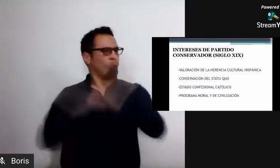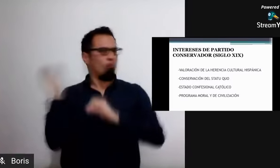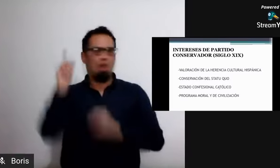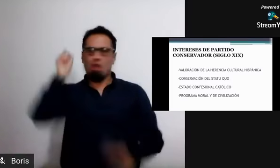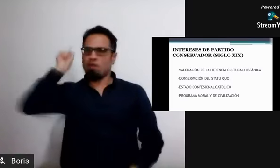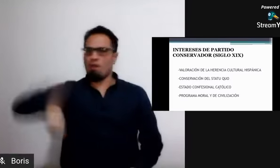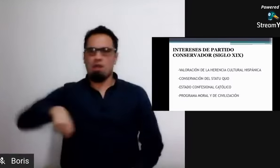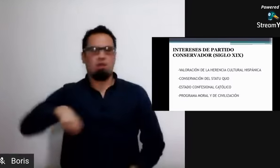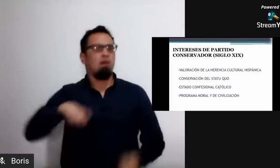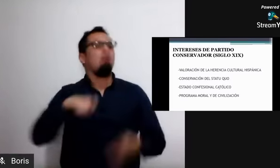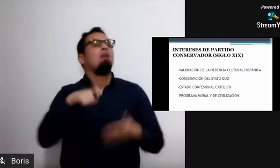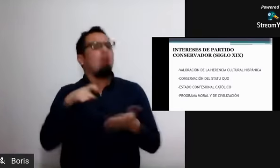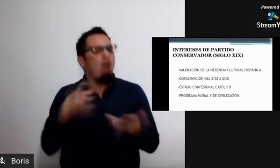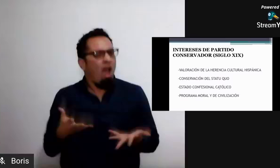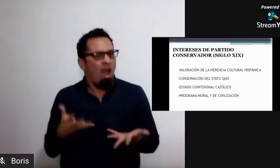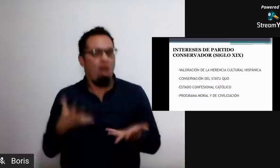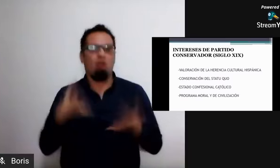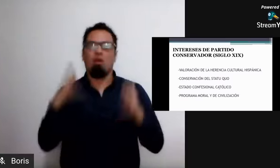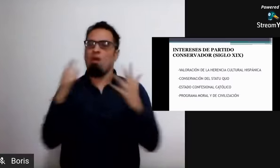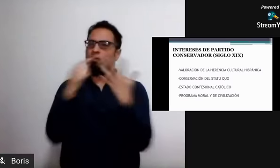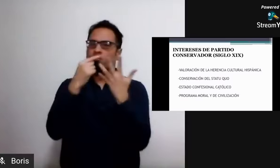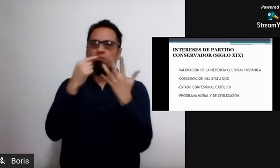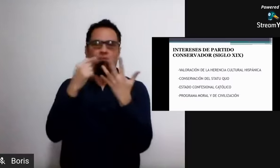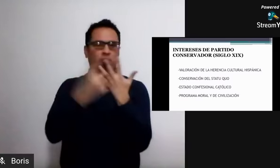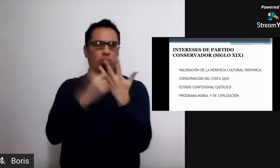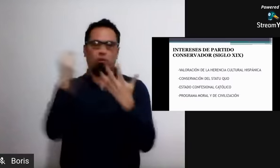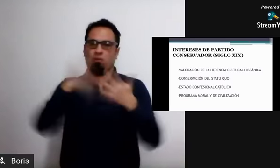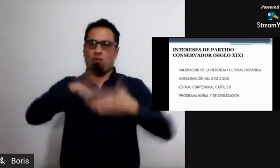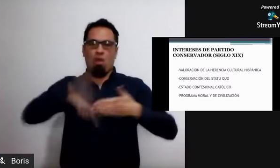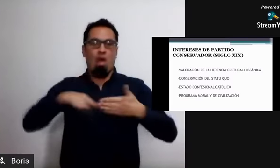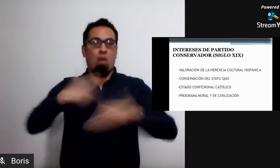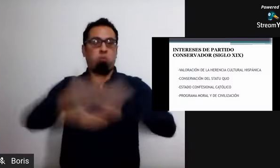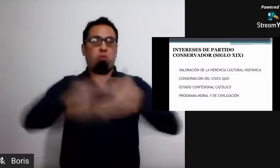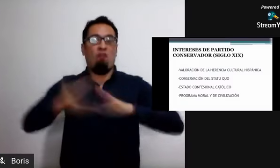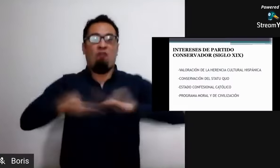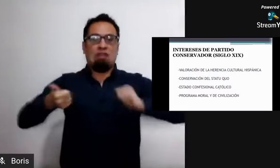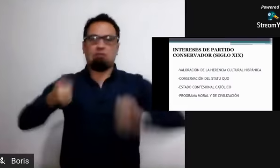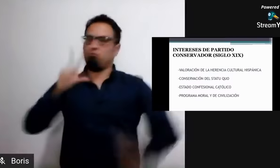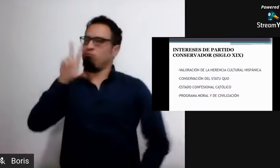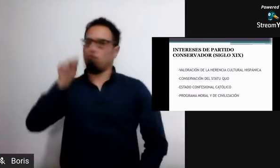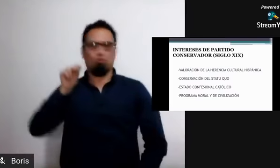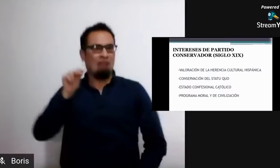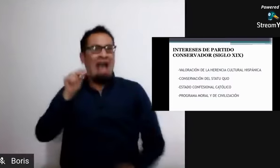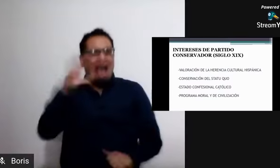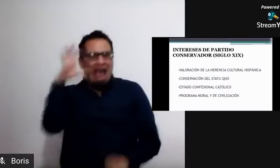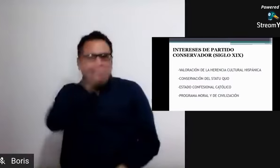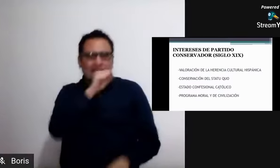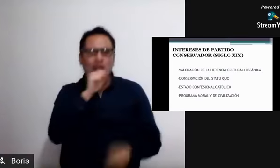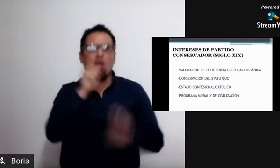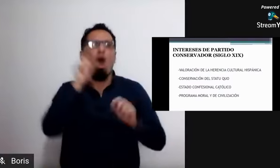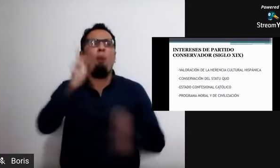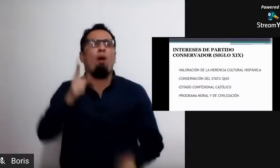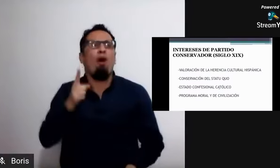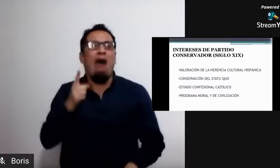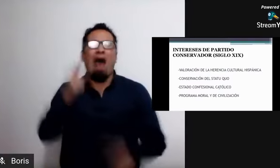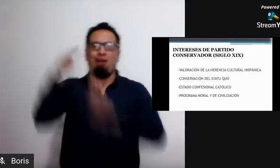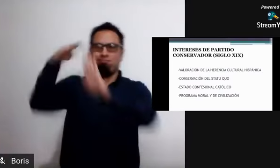los liberales tenían unas posturas totalmente diferentes. Por ejemplo, los conservadores no aceptaban el